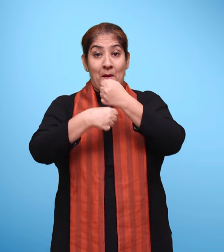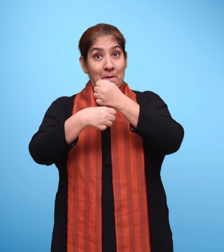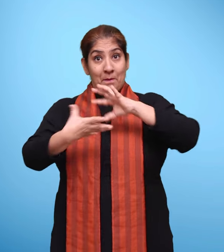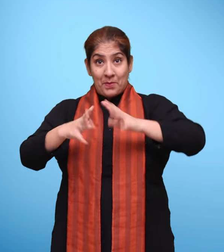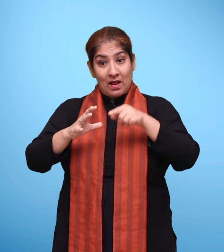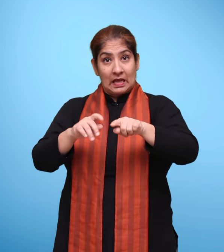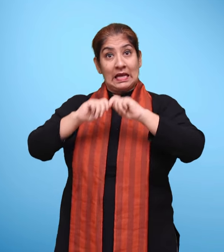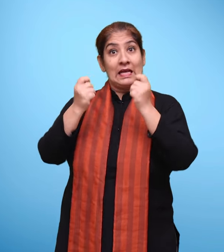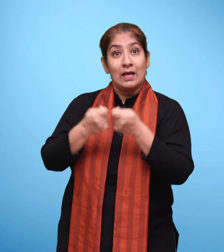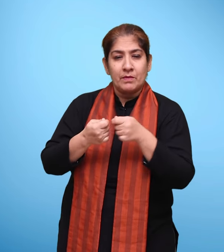है